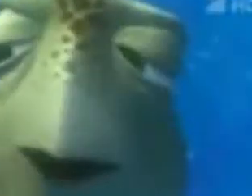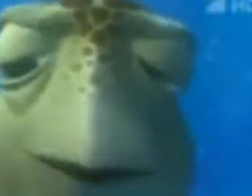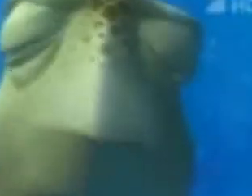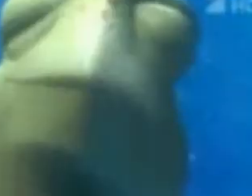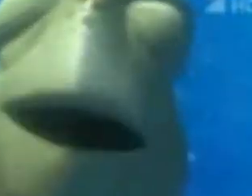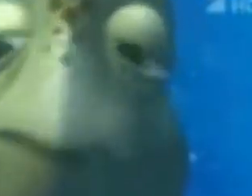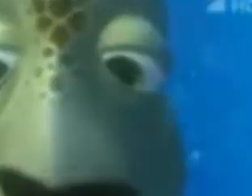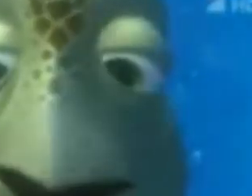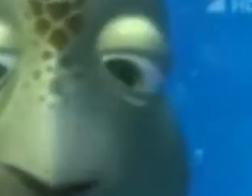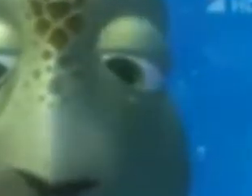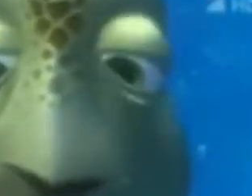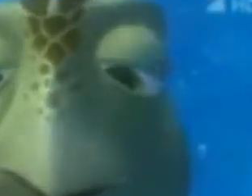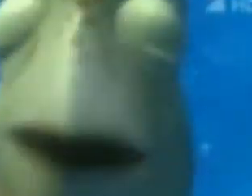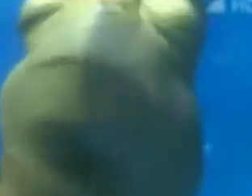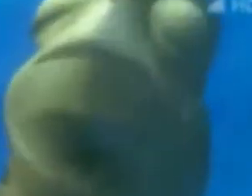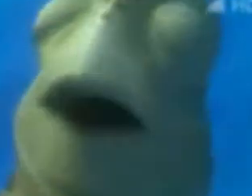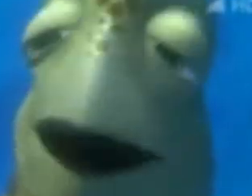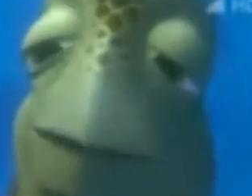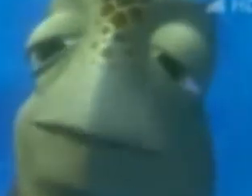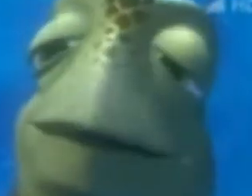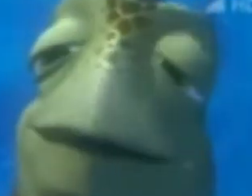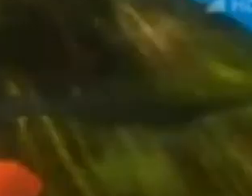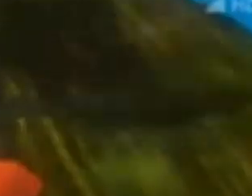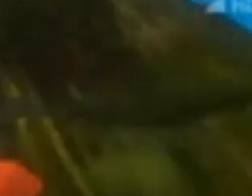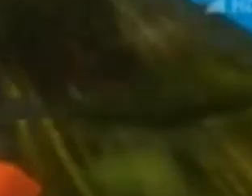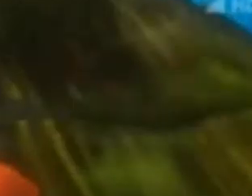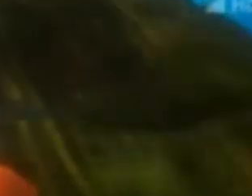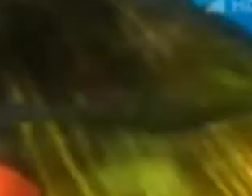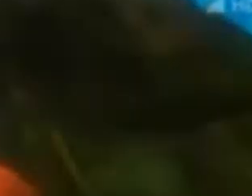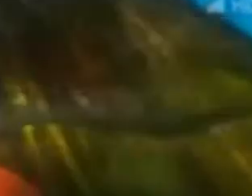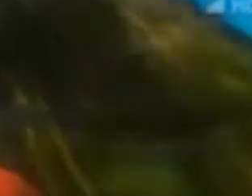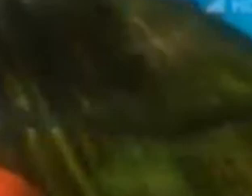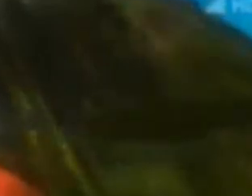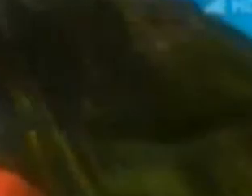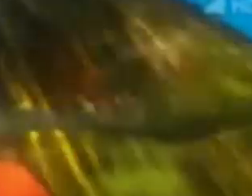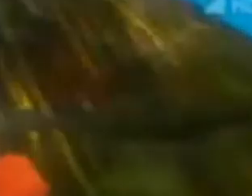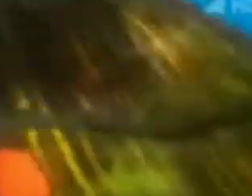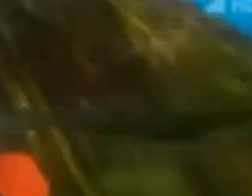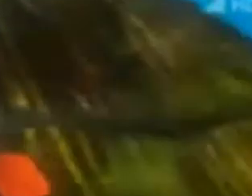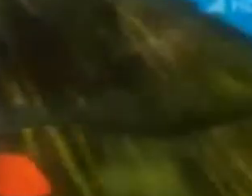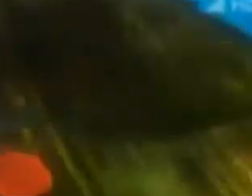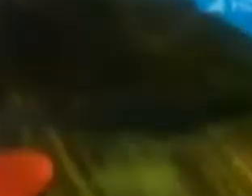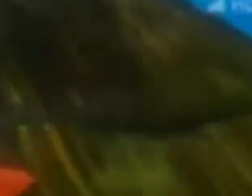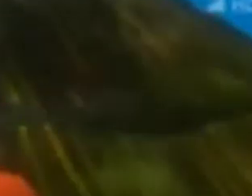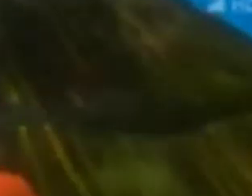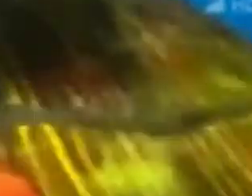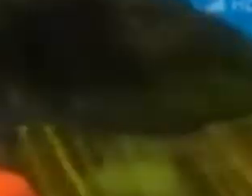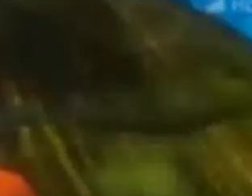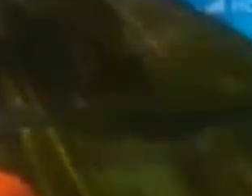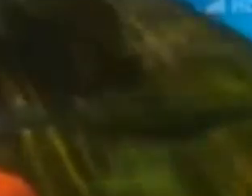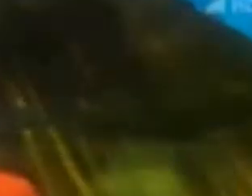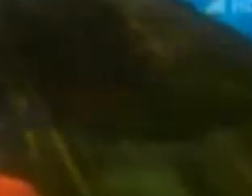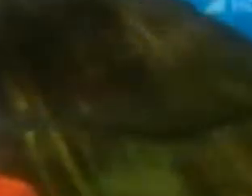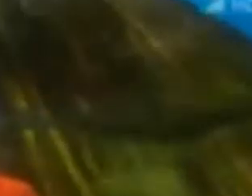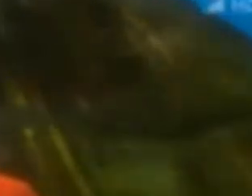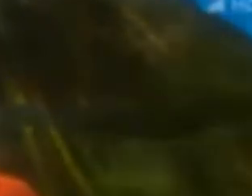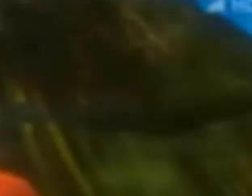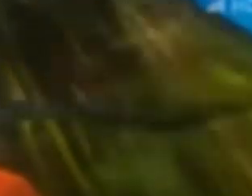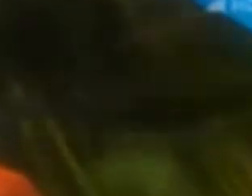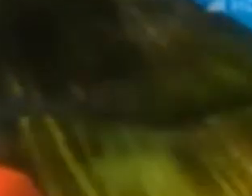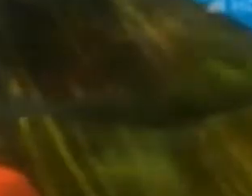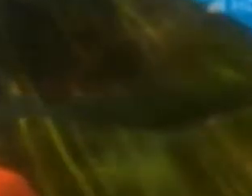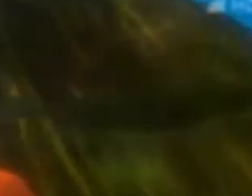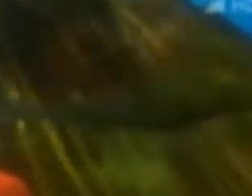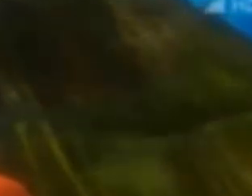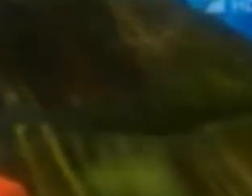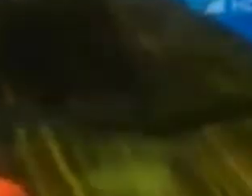seu tartaruga é o meu velho. Meu nome é Crush. Crush? Jura? Tá bem, Crush. Eu tenho que